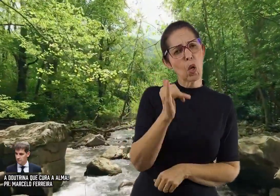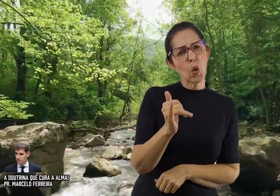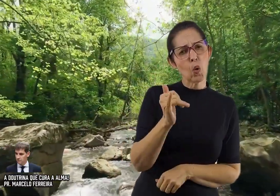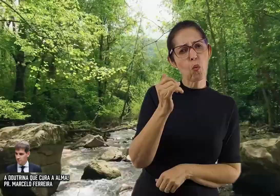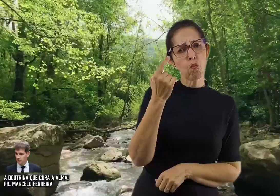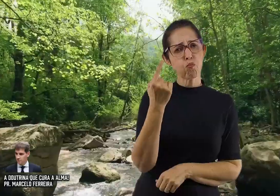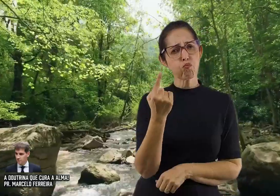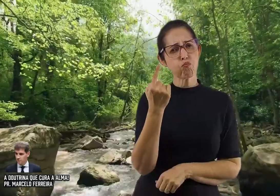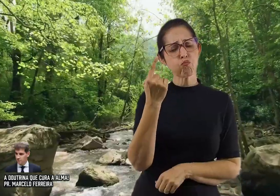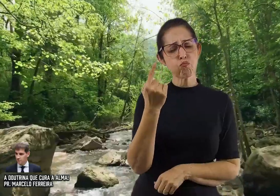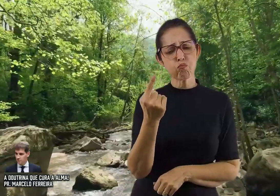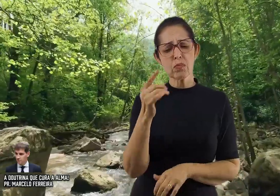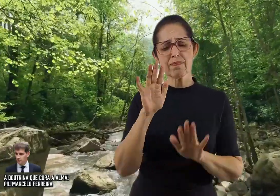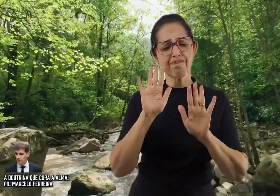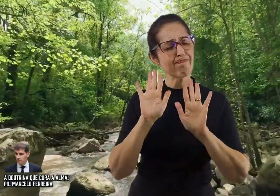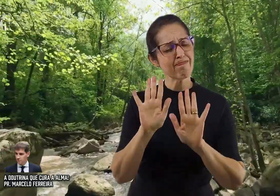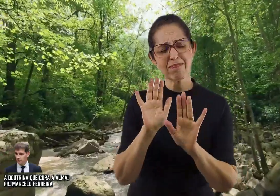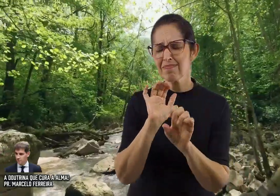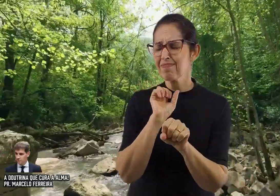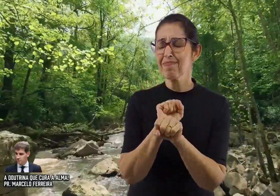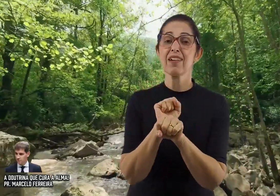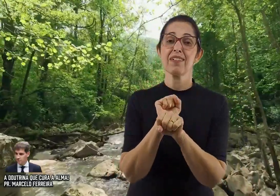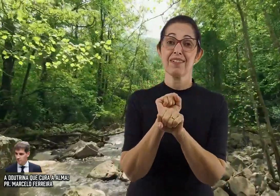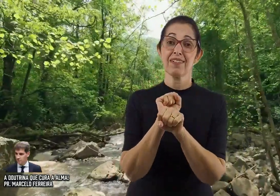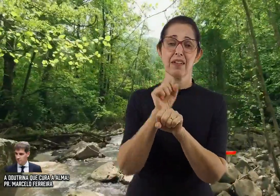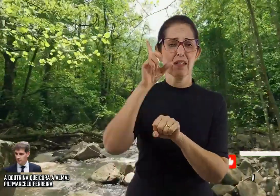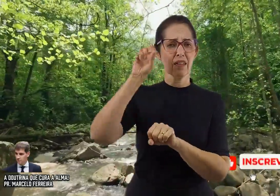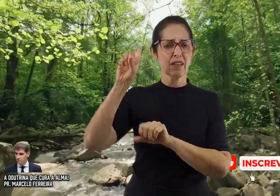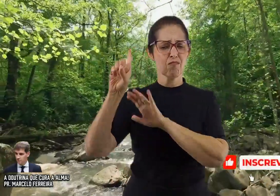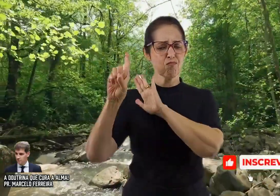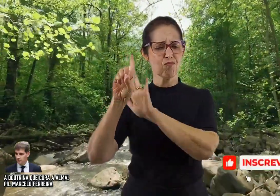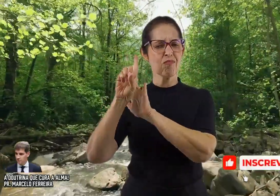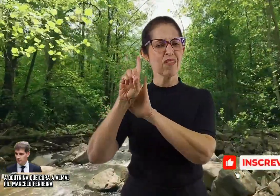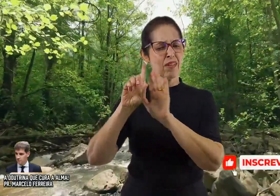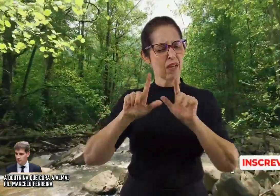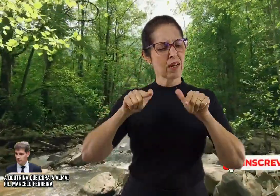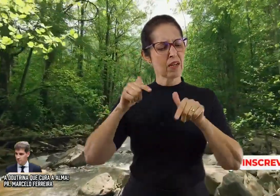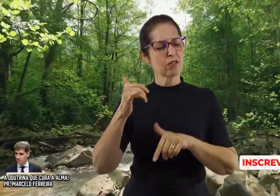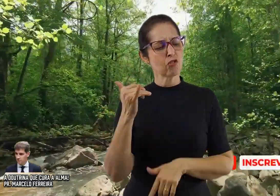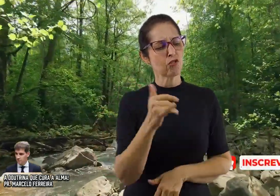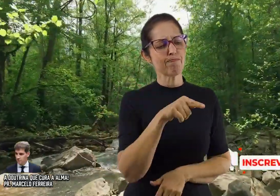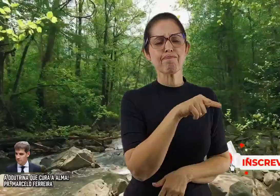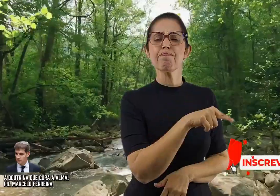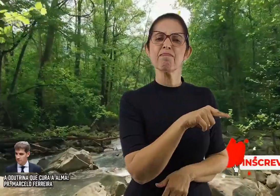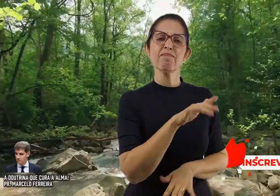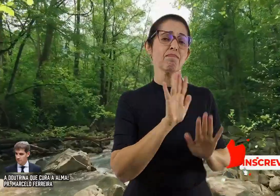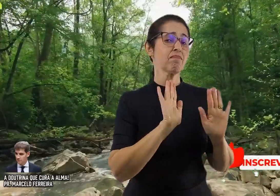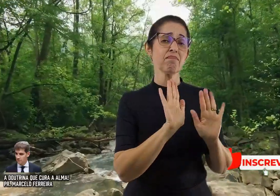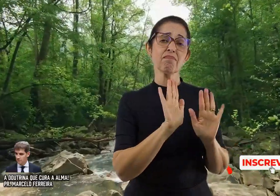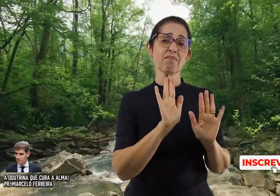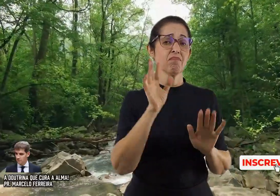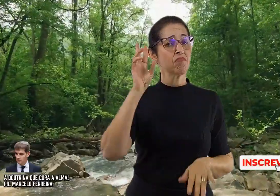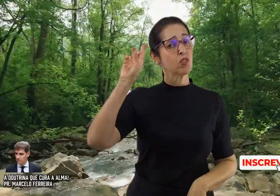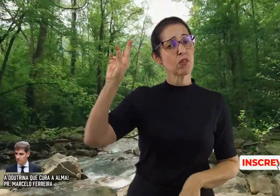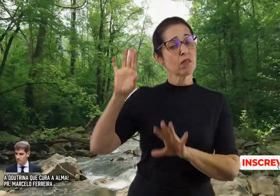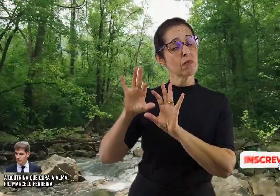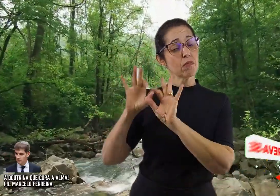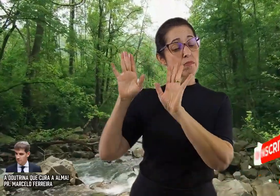duas. A palavra do Senhor, ela nunca volta vazia. Deixa com o Senhor.